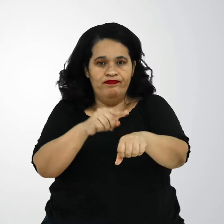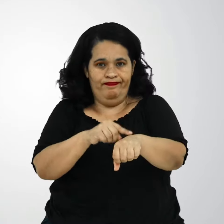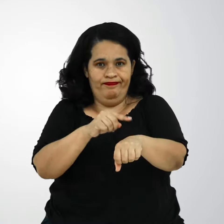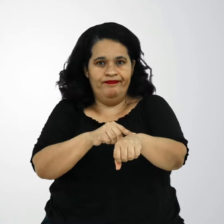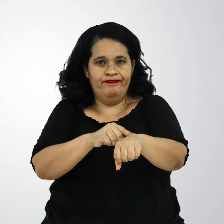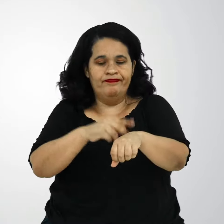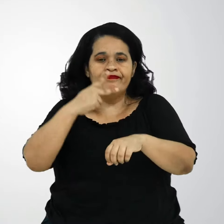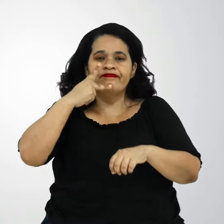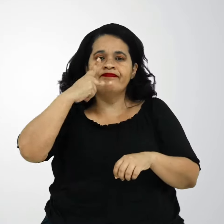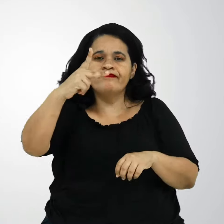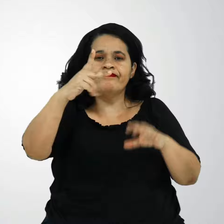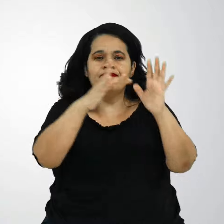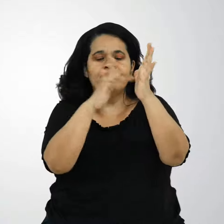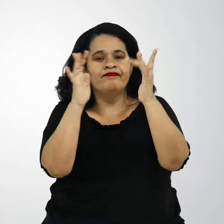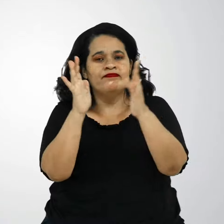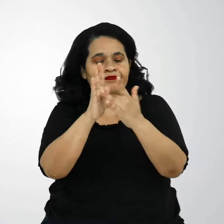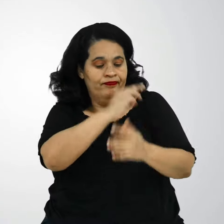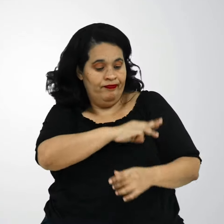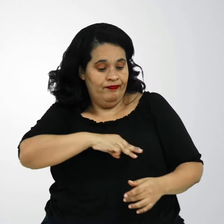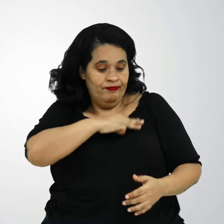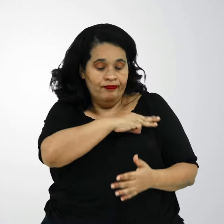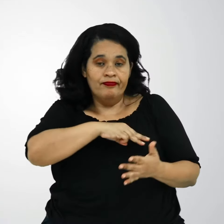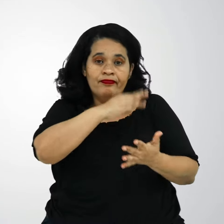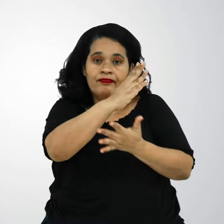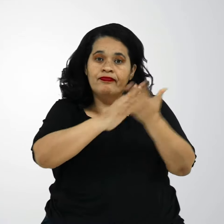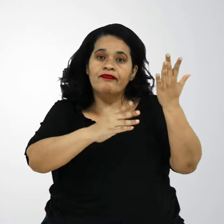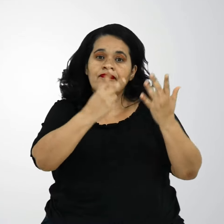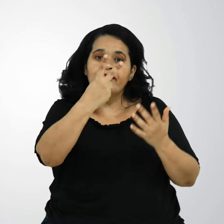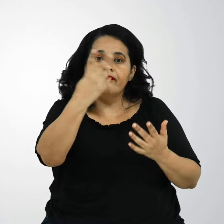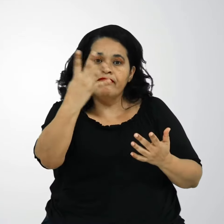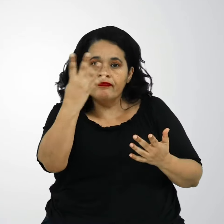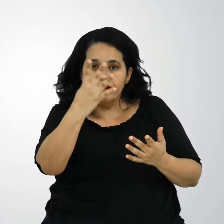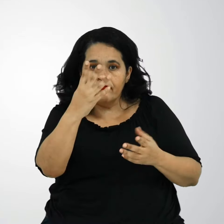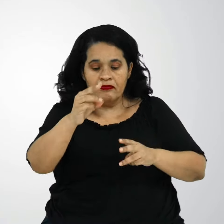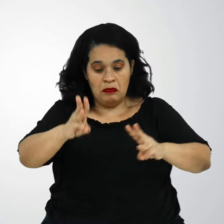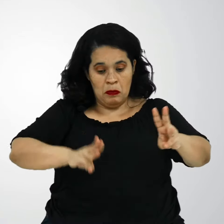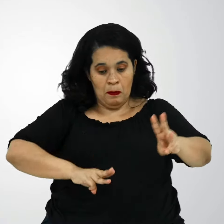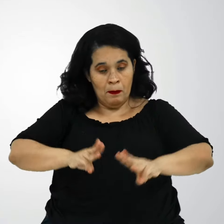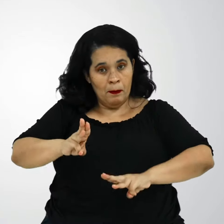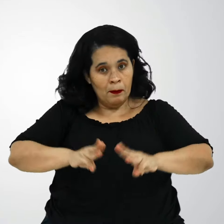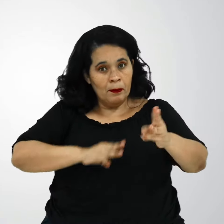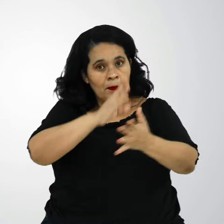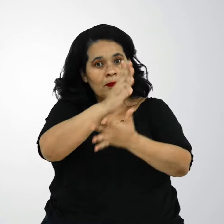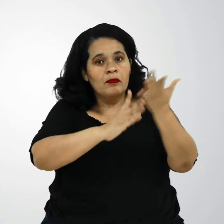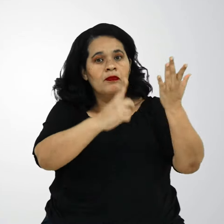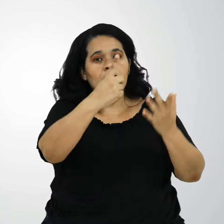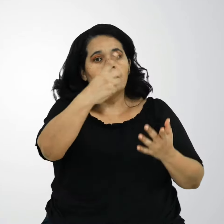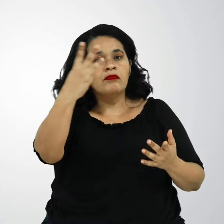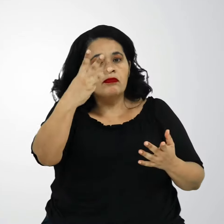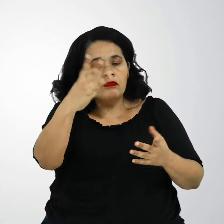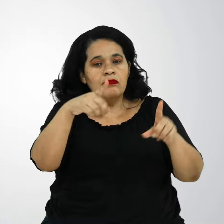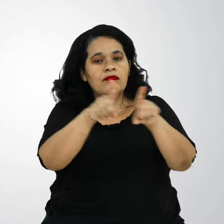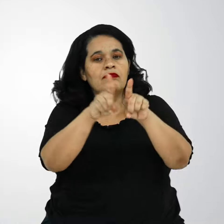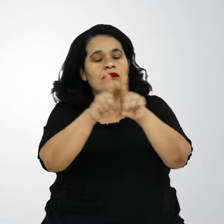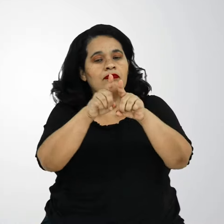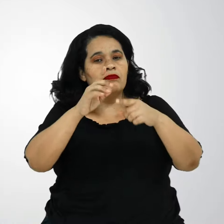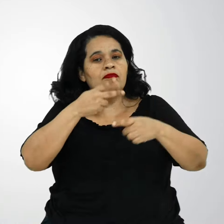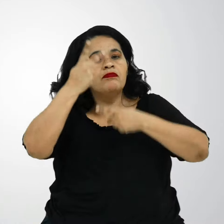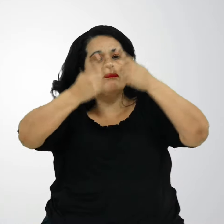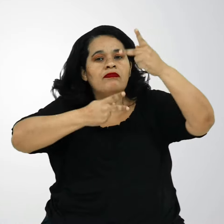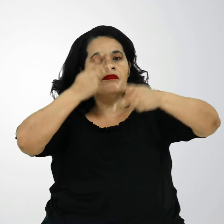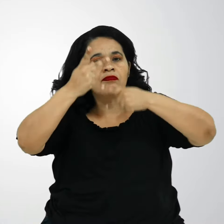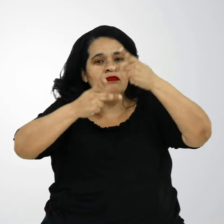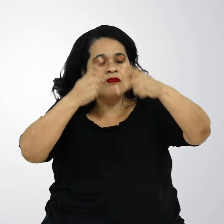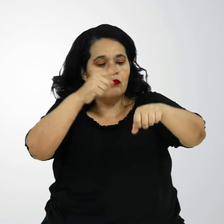de Jesus, em Mateus 24, em Marcos 13, vai fazer essa menção de um tempo resumido,